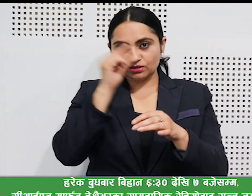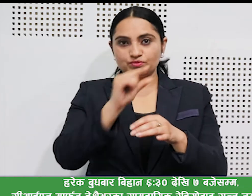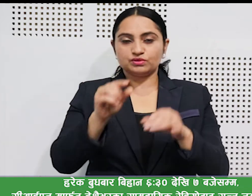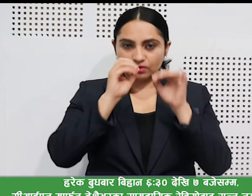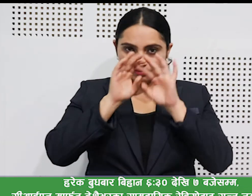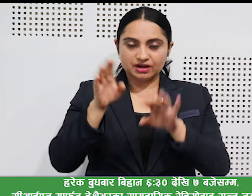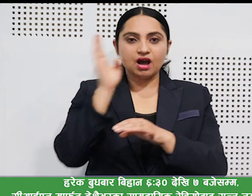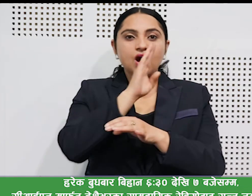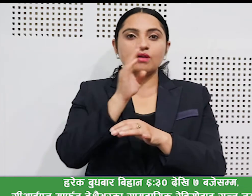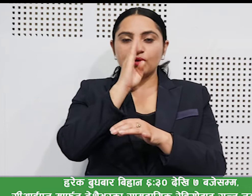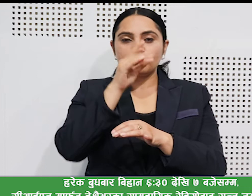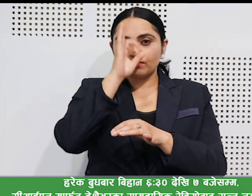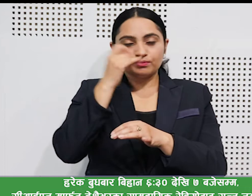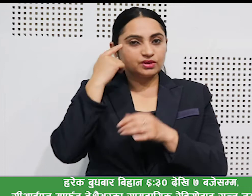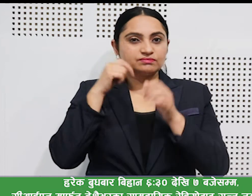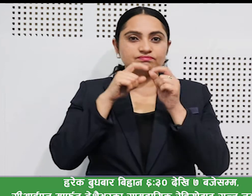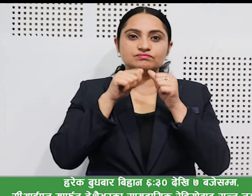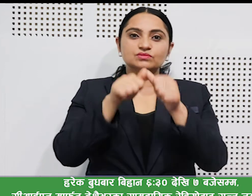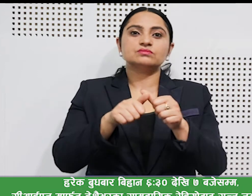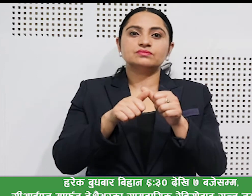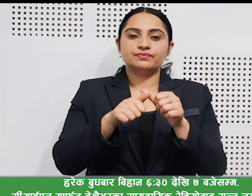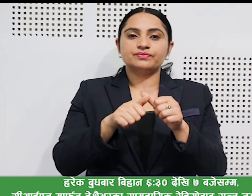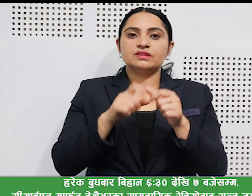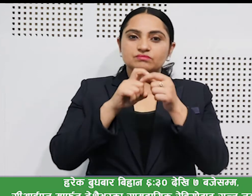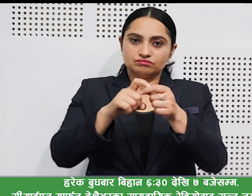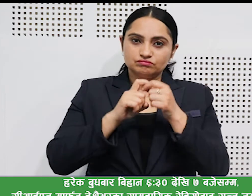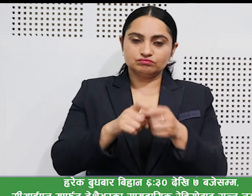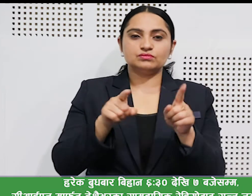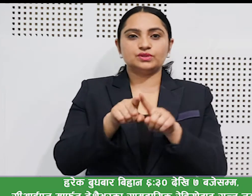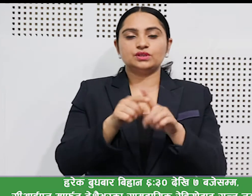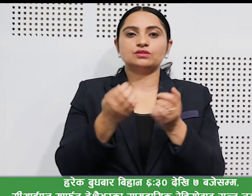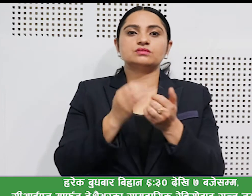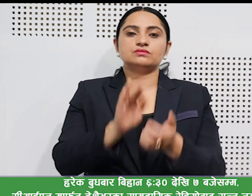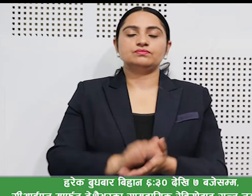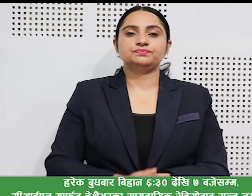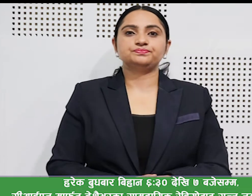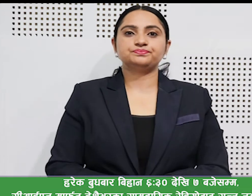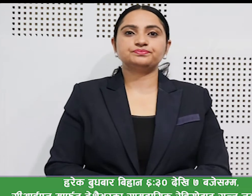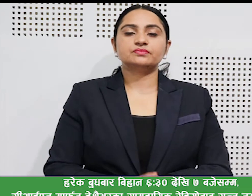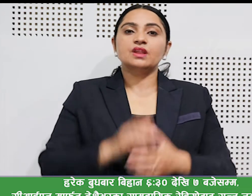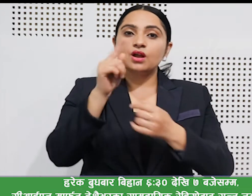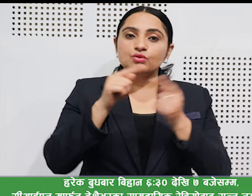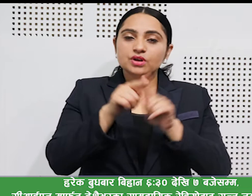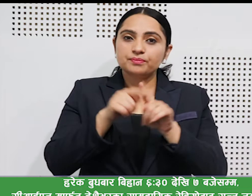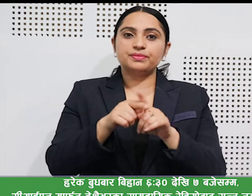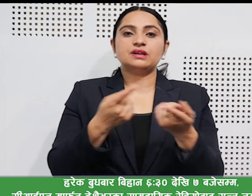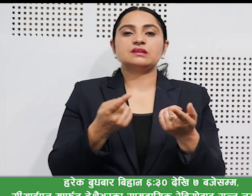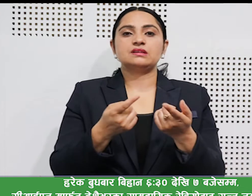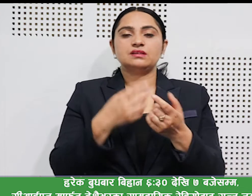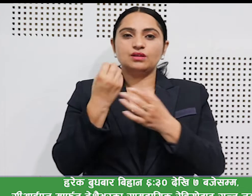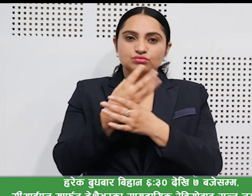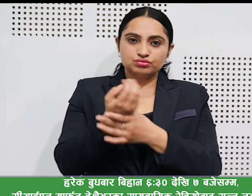फैलिएका अफवाहमा विज्ञको जवाब सहितको विशेष श्रृङ्खला प्रस्तुत गर्नेछौँ। कुनै पनि किसिमको विपद